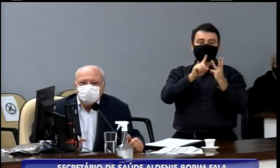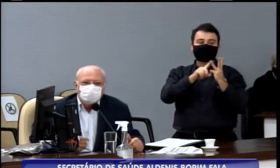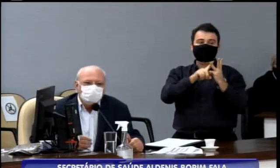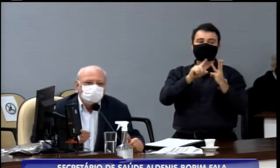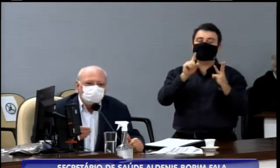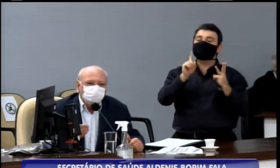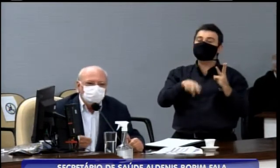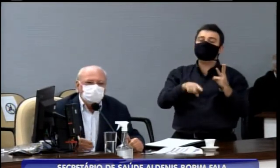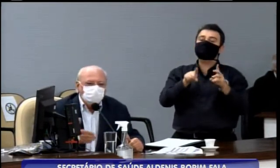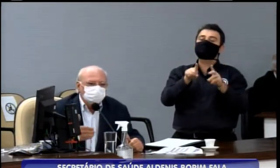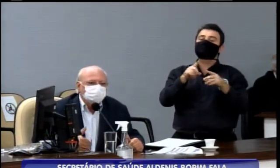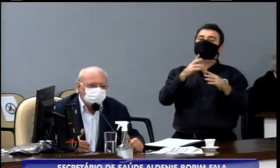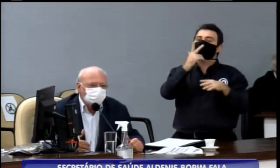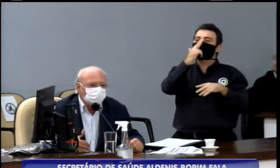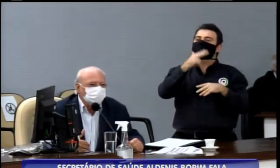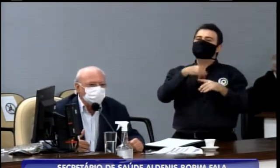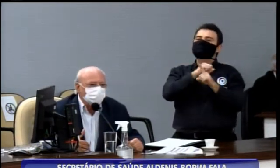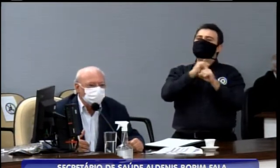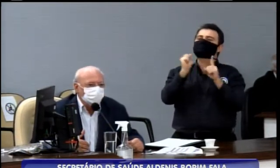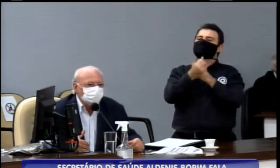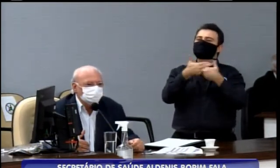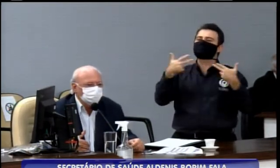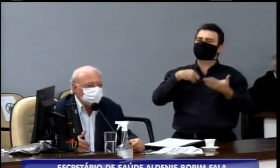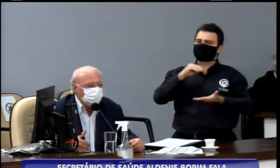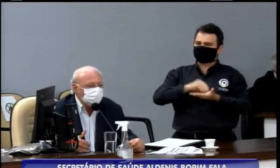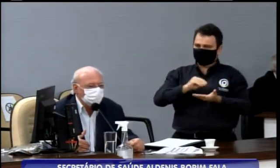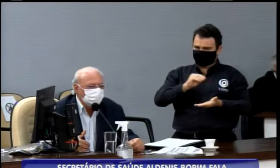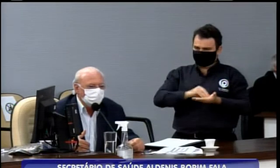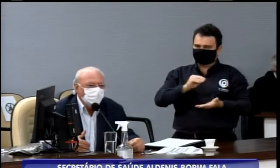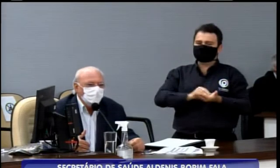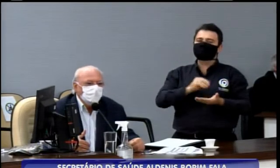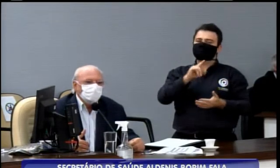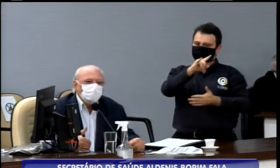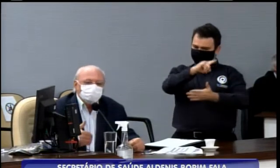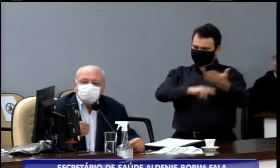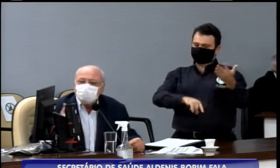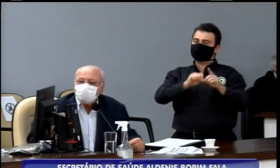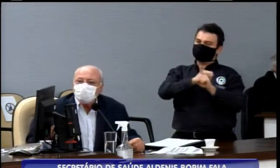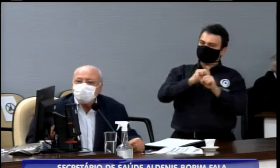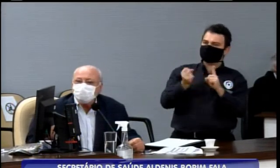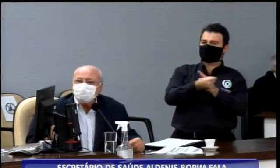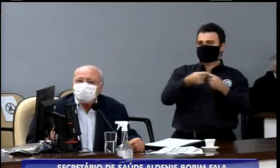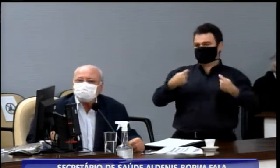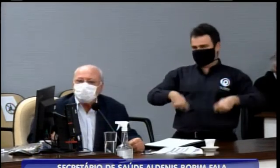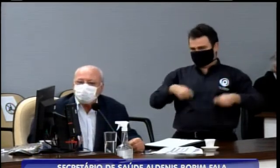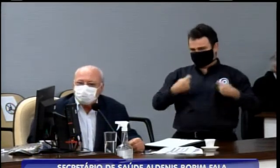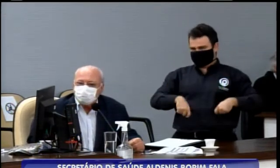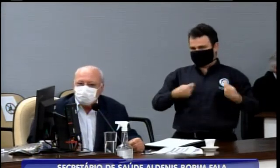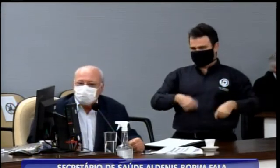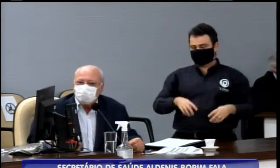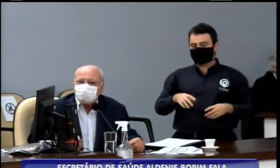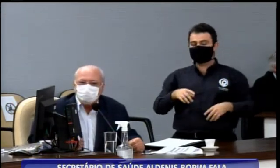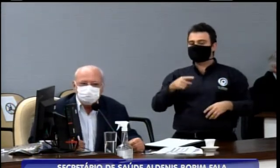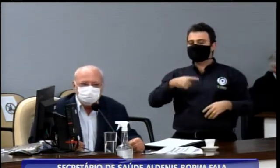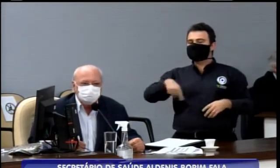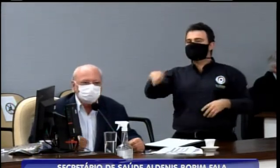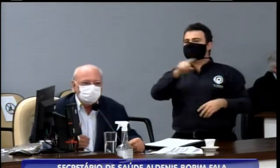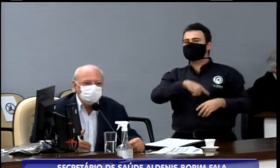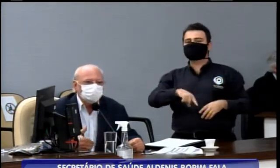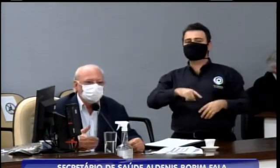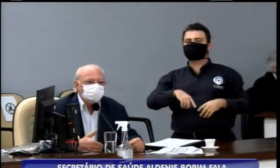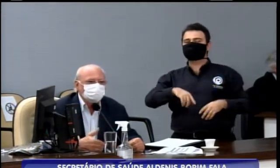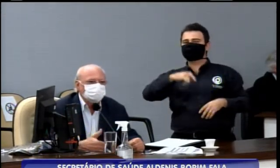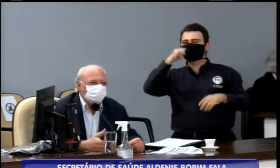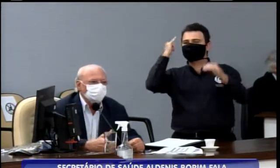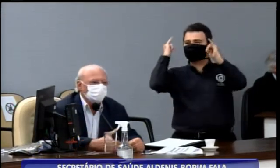e no decreto tem que ter o balanço social. Nós não desaprovamos, nós pedimos para